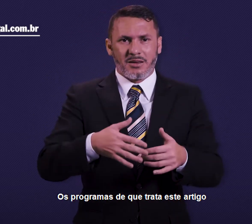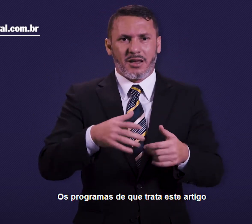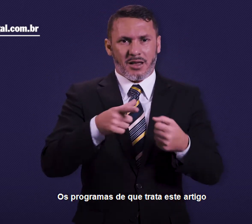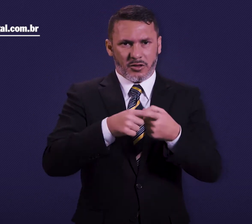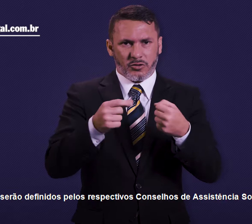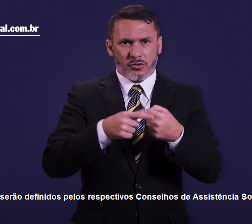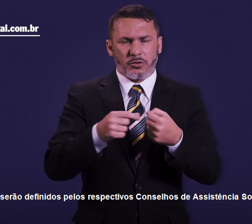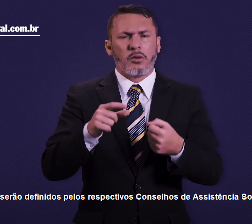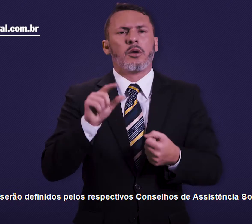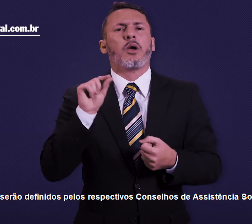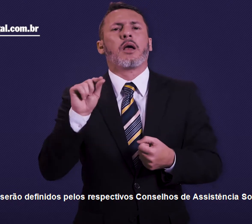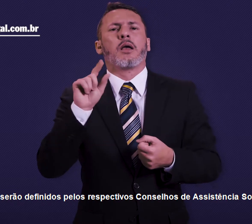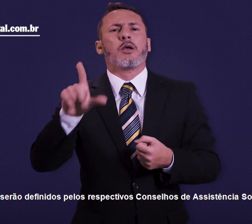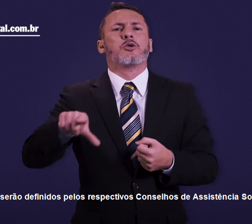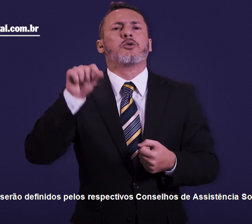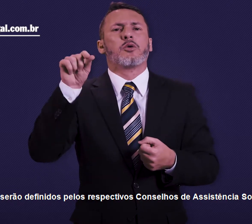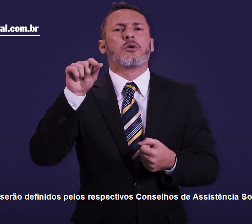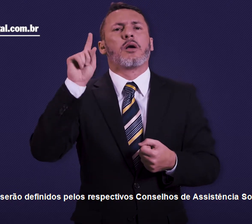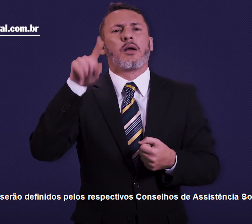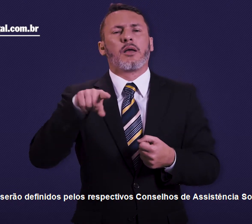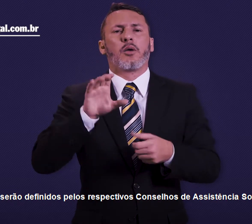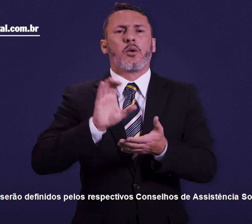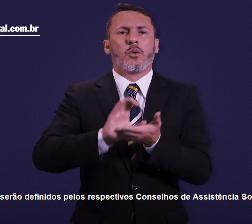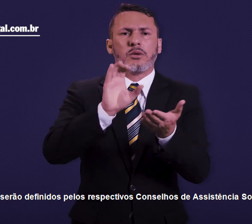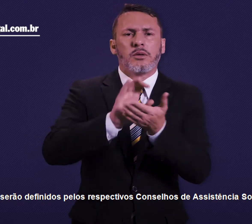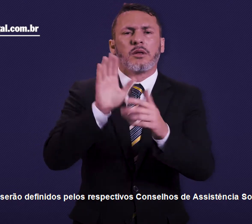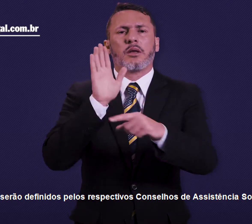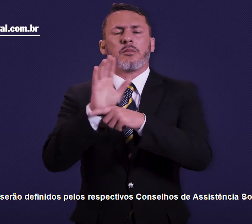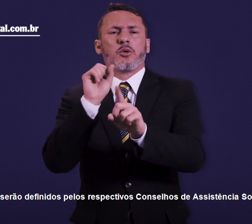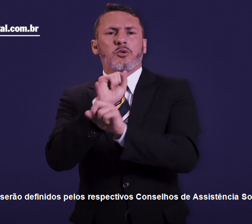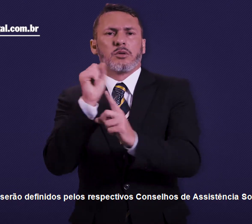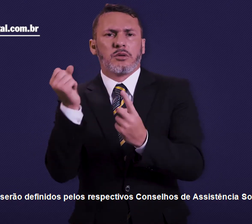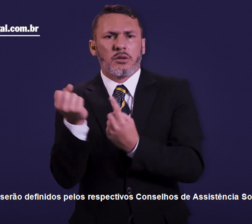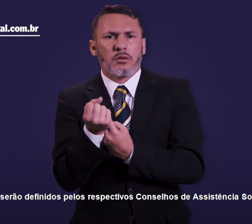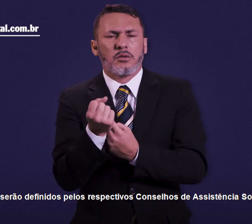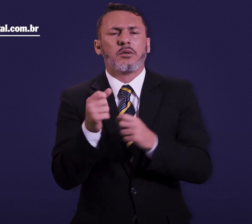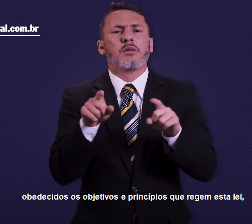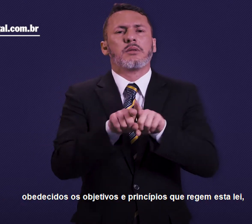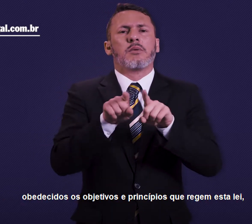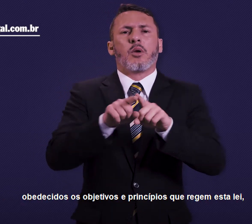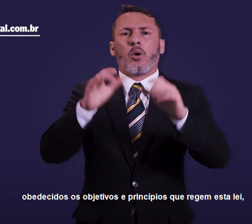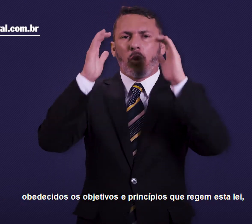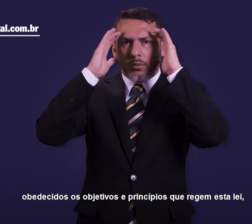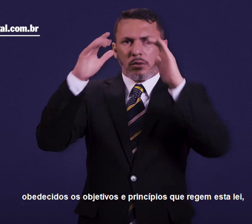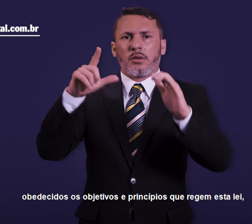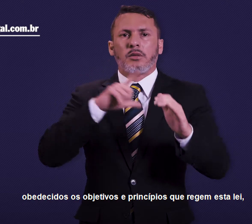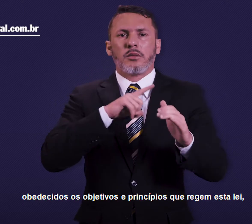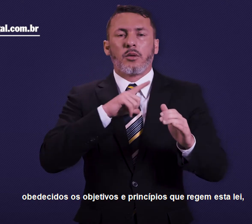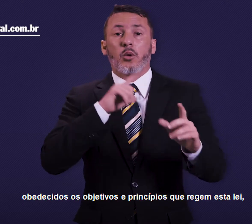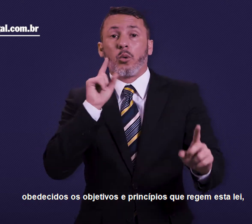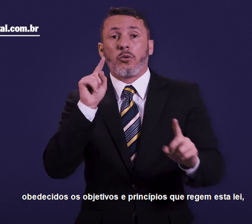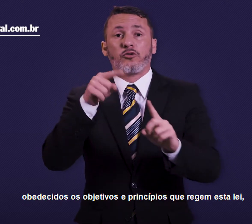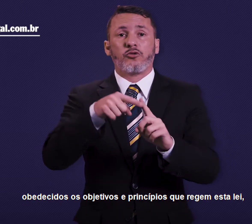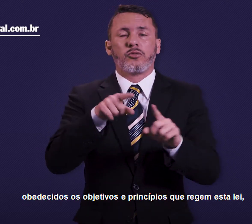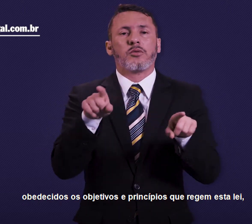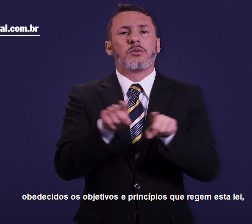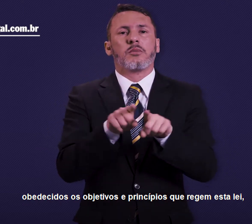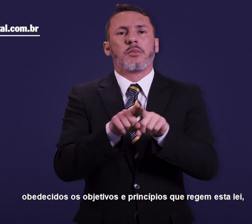artigo serão definidos pelos respectivos conselhos de assistência social, obedecidos os objetivos e princípios